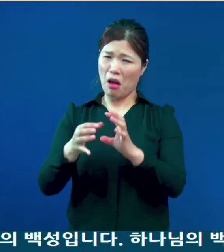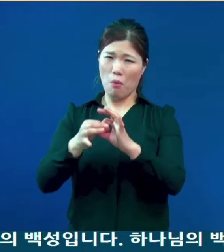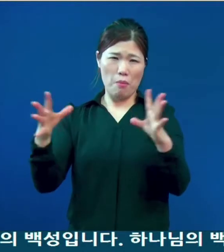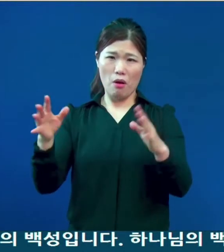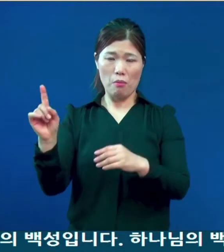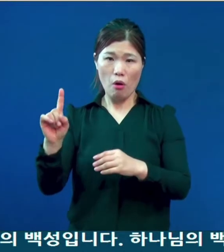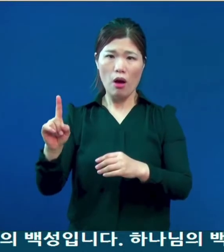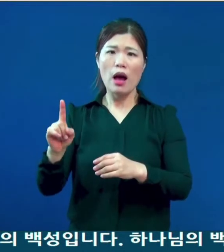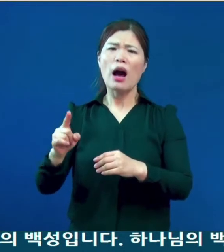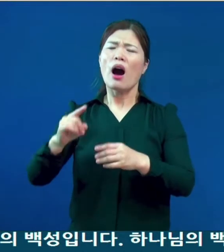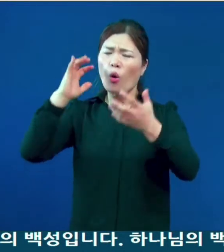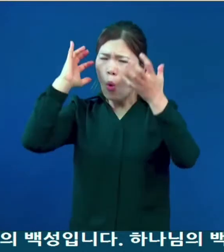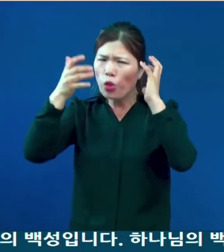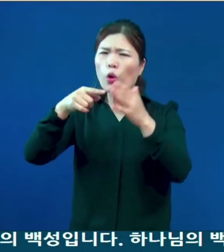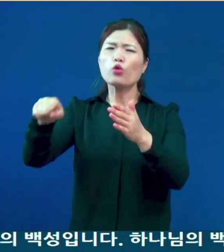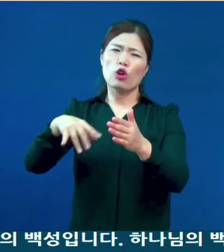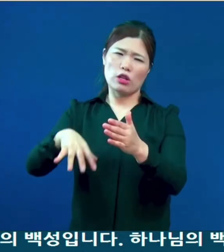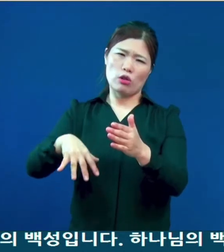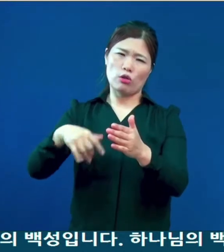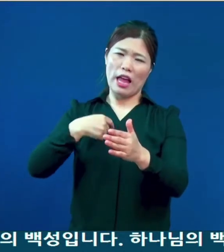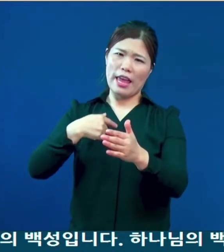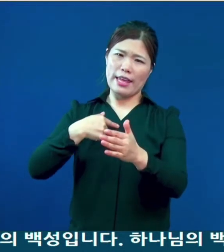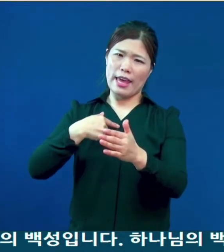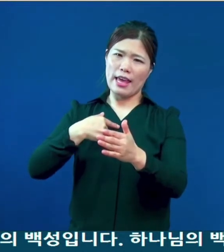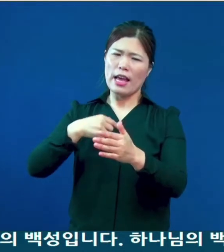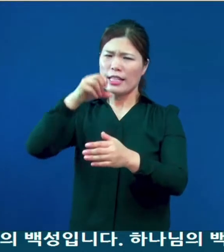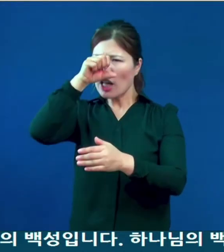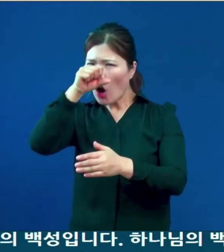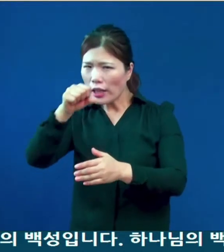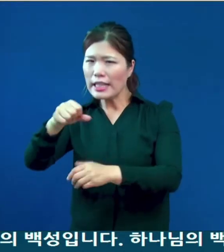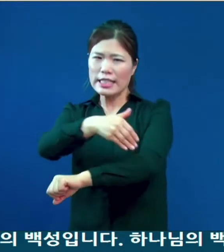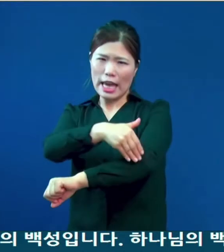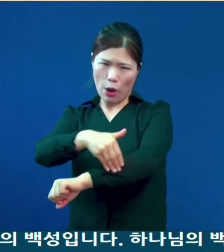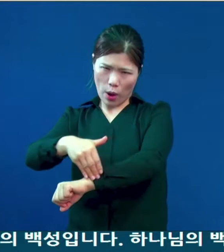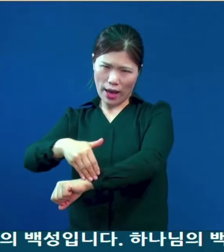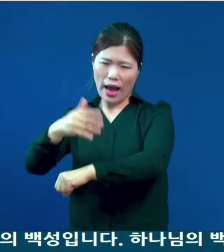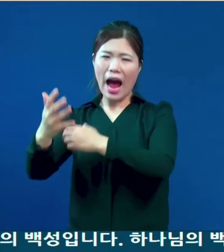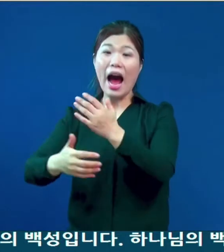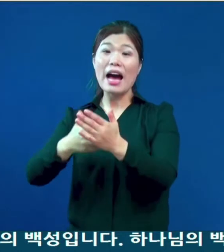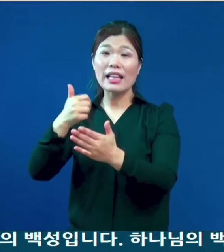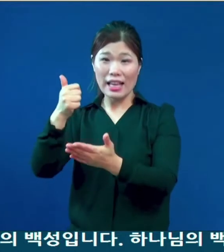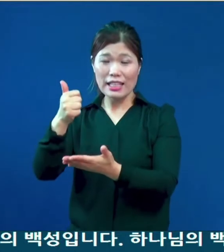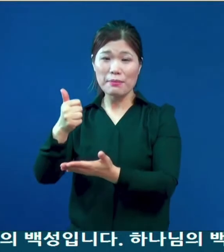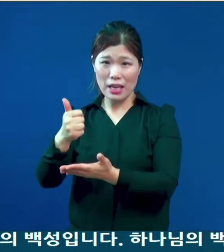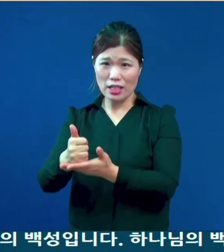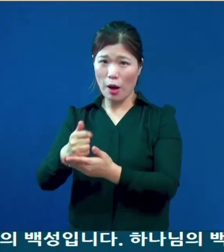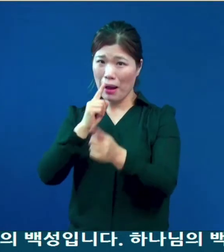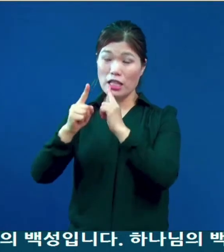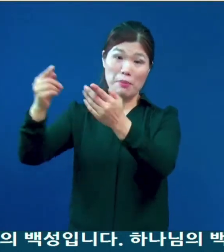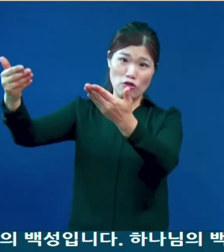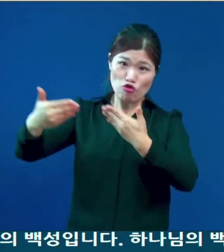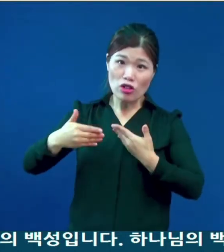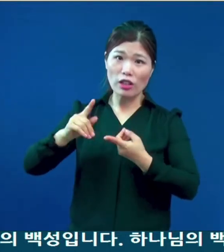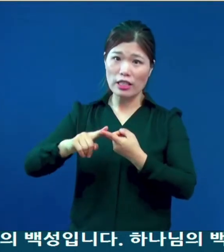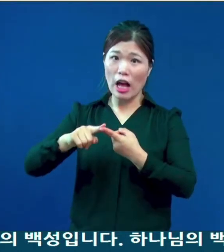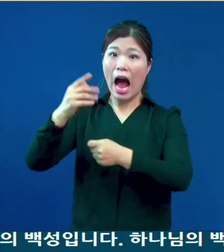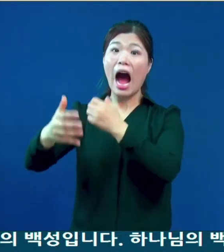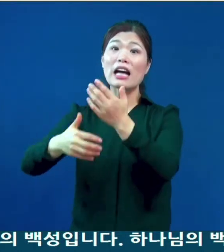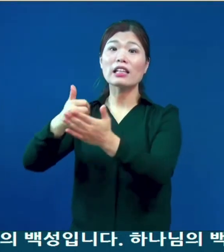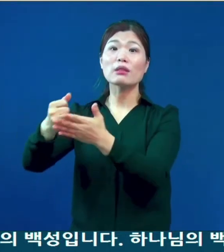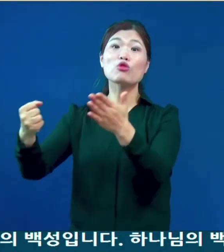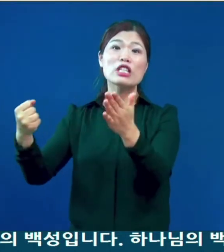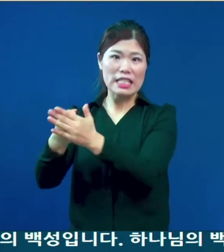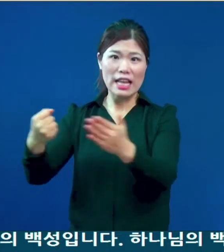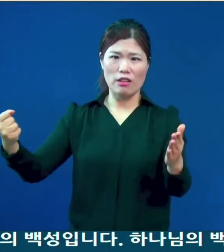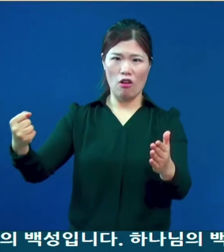하나님, 그 하나님의 선하신 계획과 보호과 뜻을 믿으면서 그분을 힘으로 삼아 살아가는